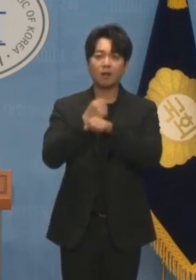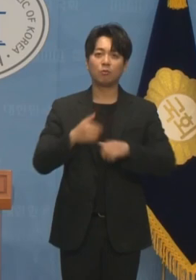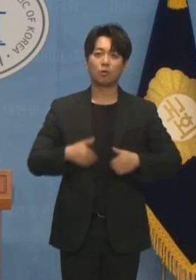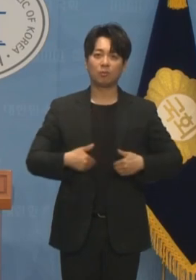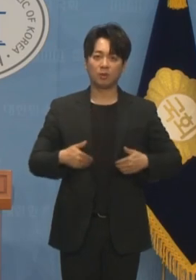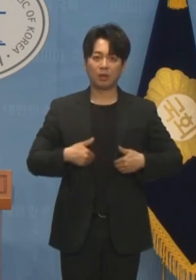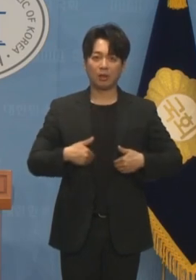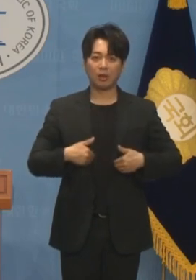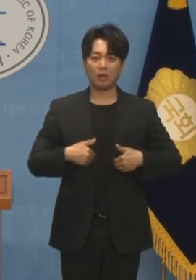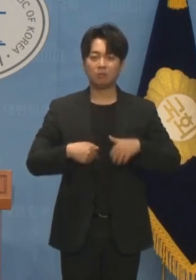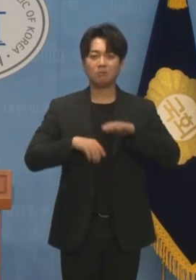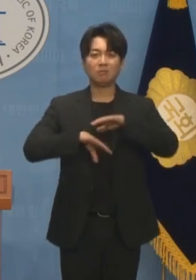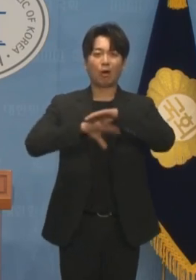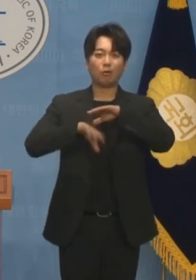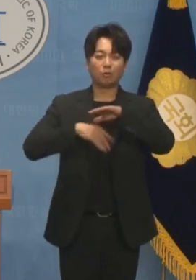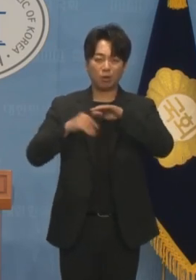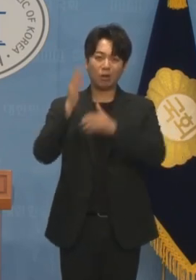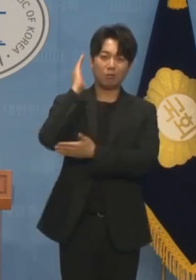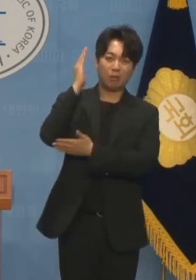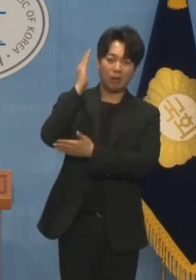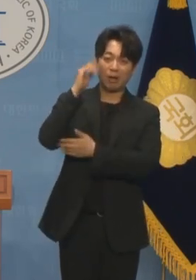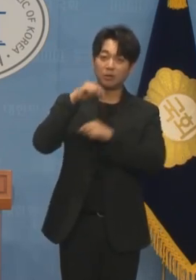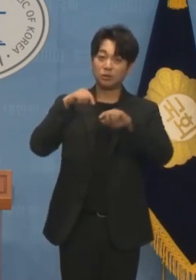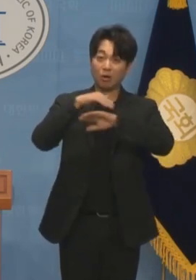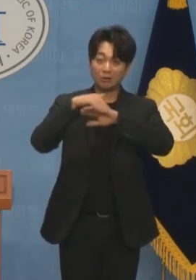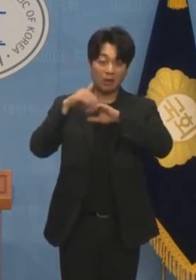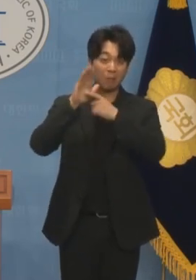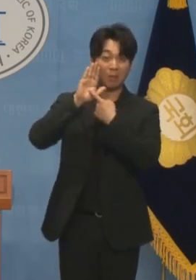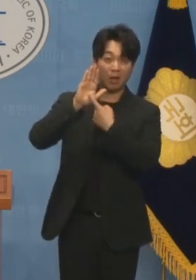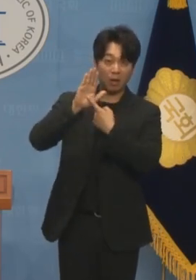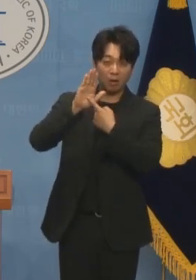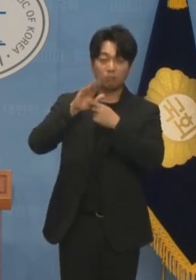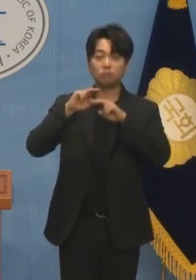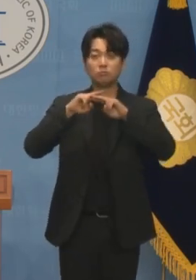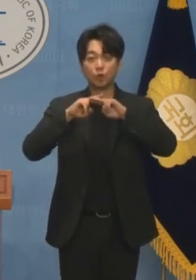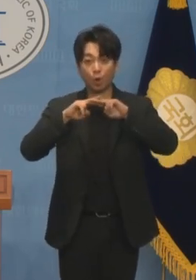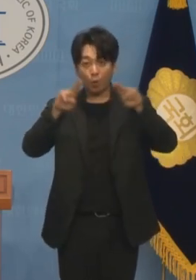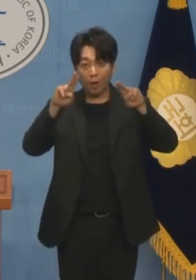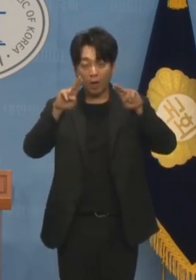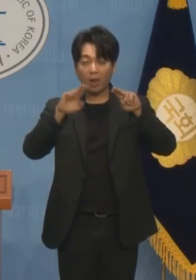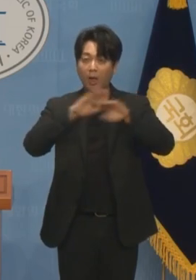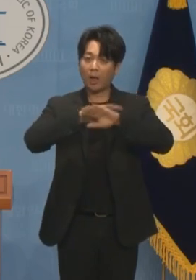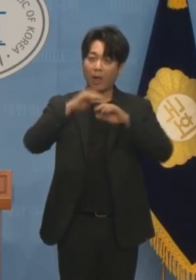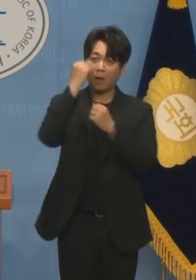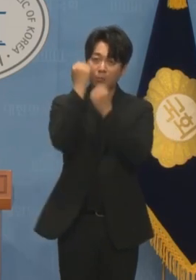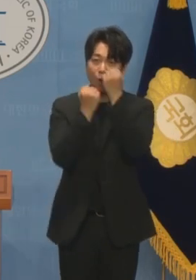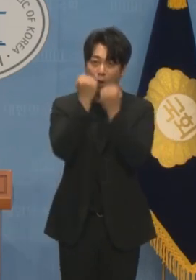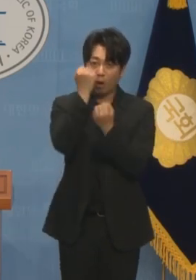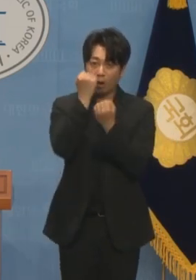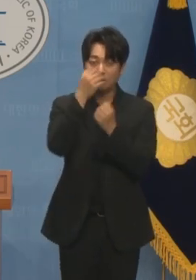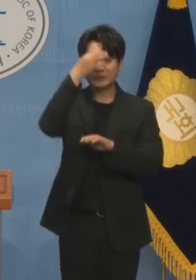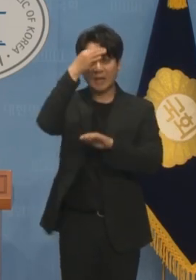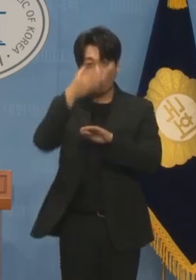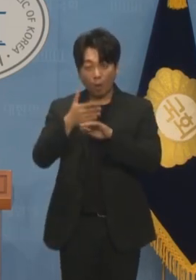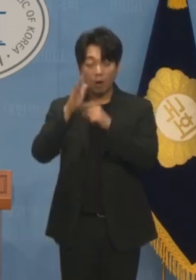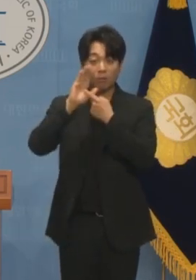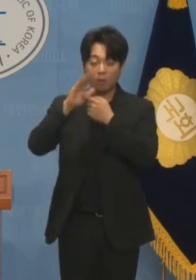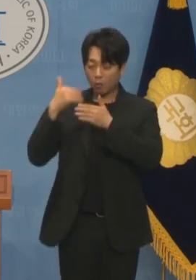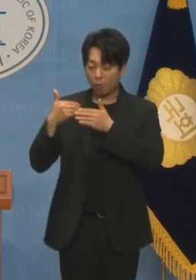입안 수립 발표 철회 해명과 사과의 전 과정을 빠짐없이 조사해